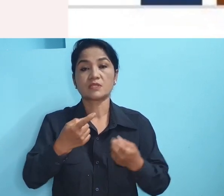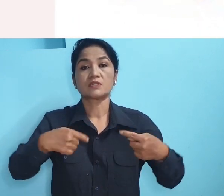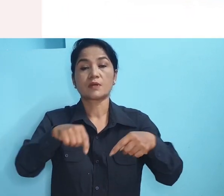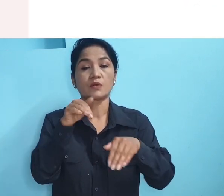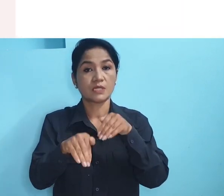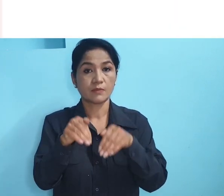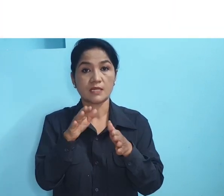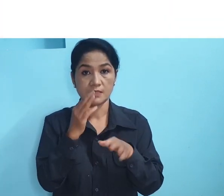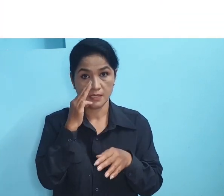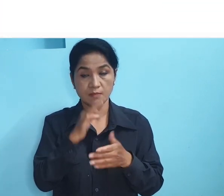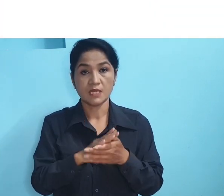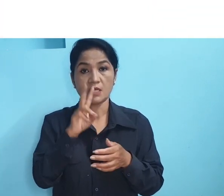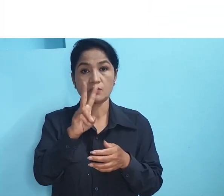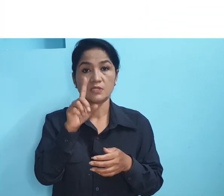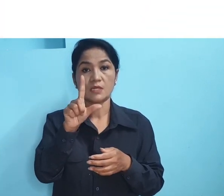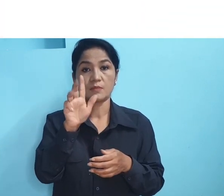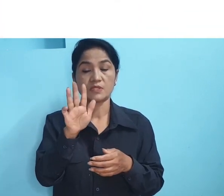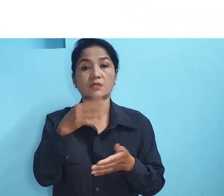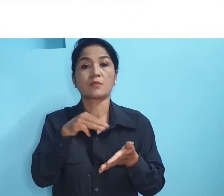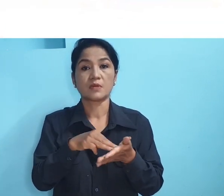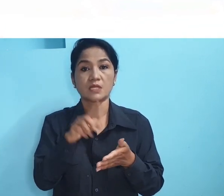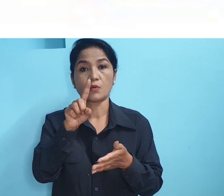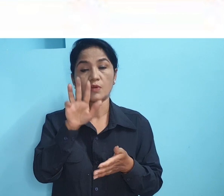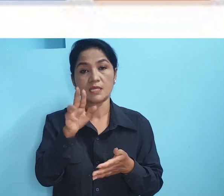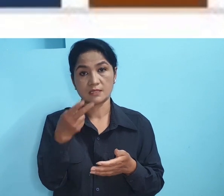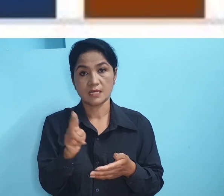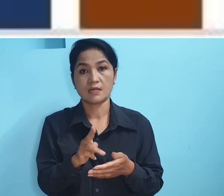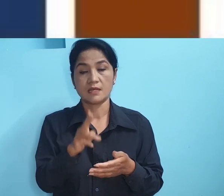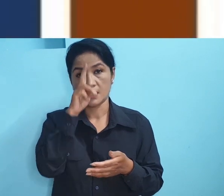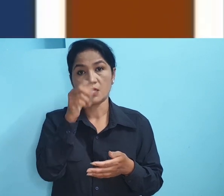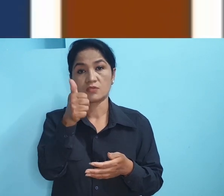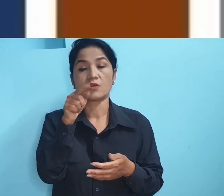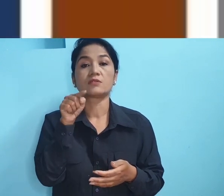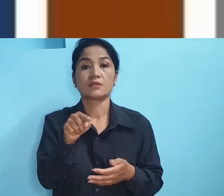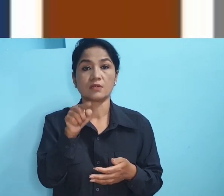प्रतिनिधि सभाको निर्वाचनमा 275 मध्ये 19 जना अर्थात्